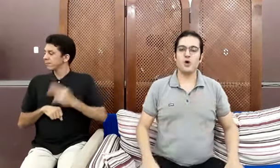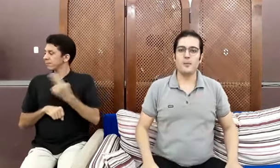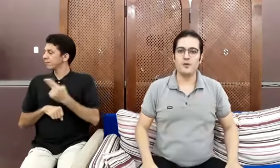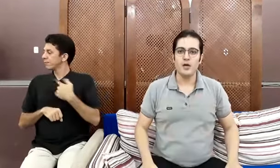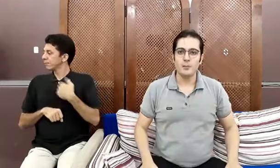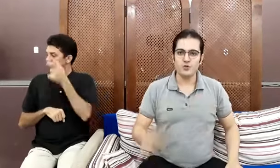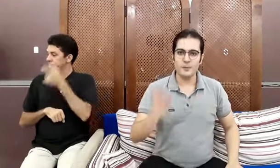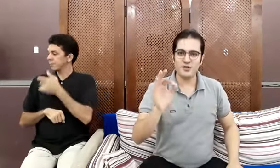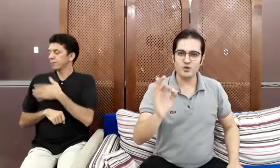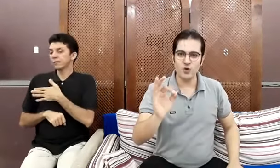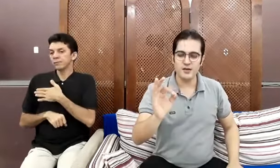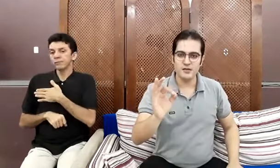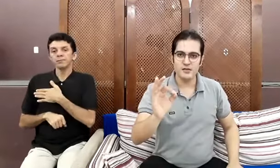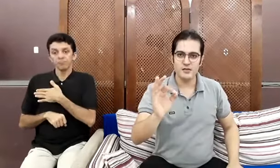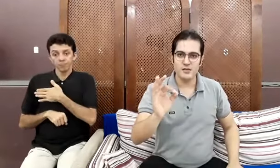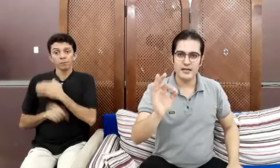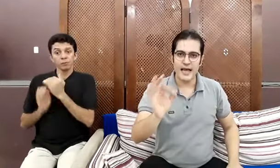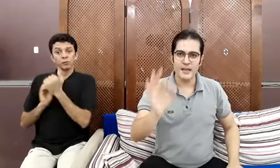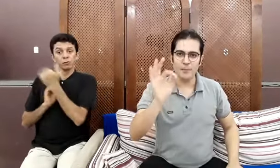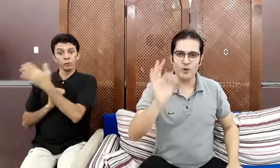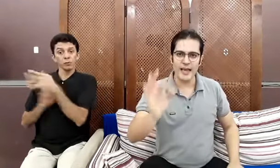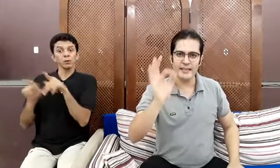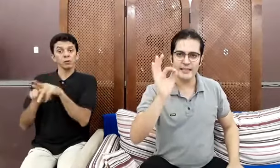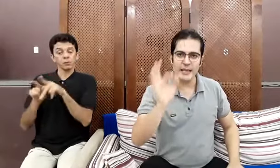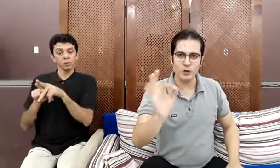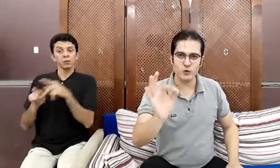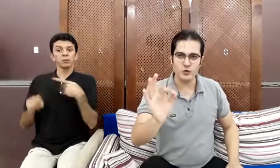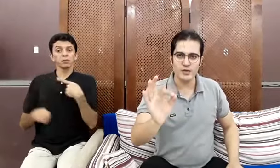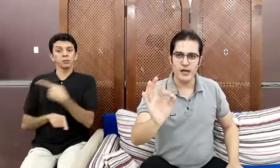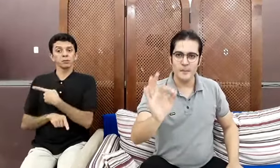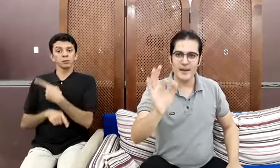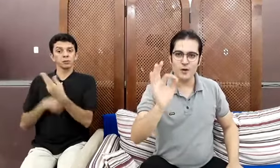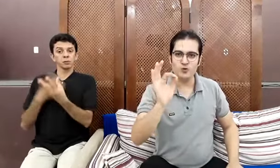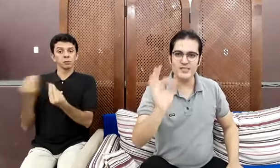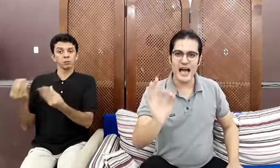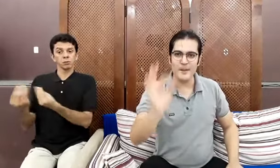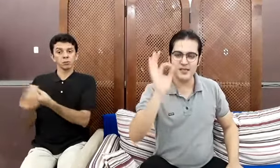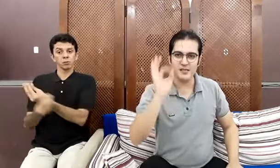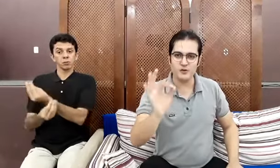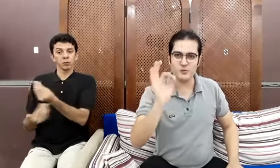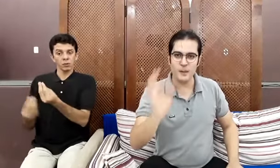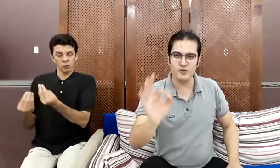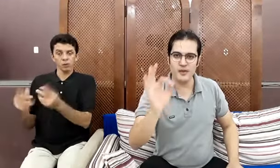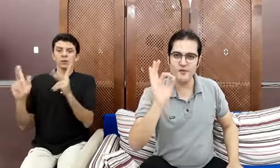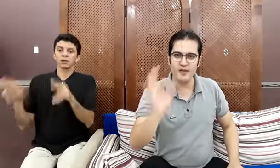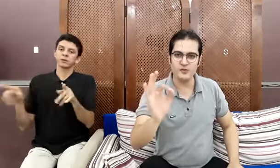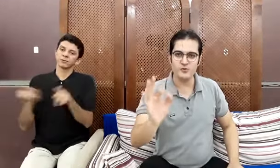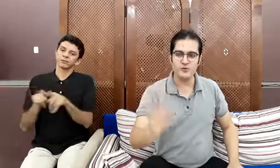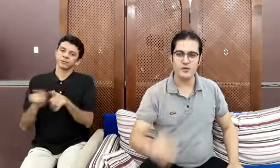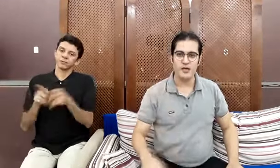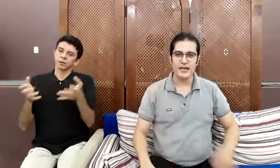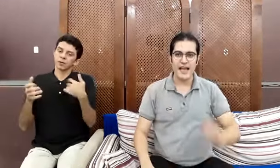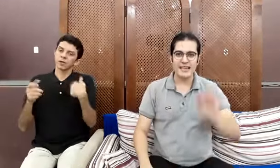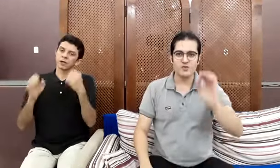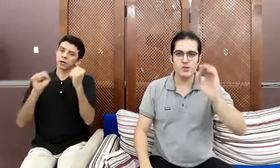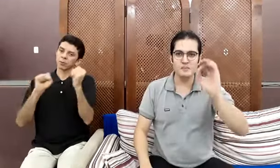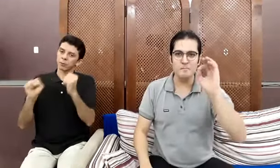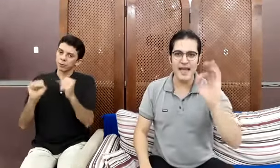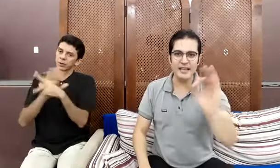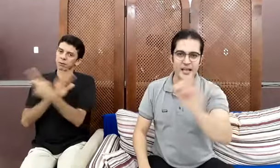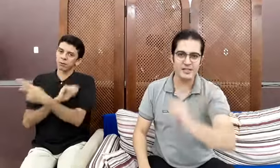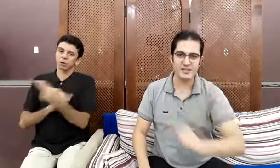benefício próprio. Muitos pastores querem poder de Deus para usar para seus próprios benefícios, criarem